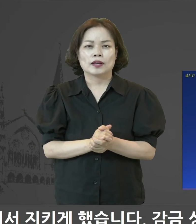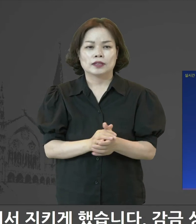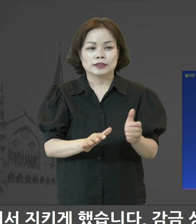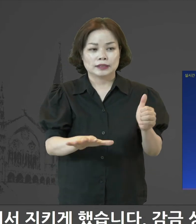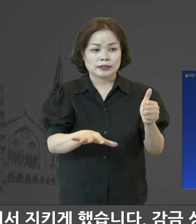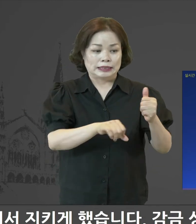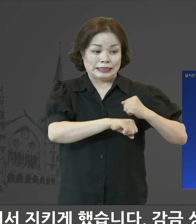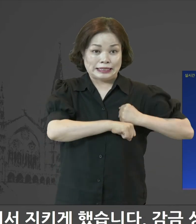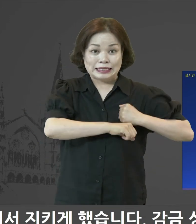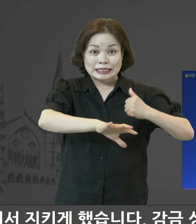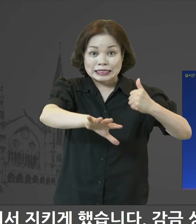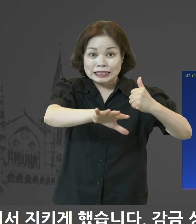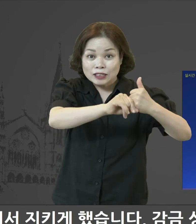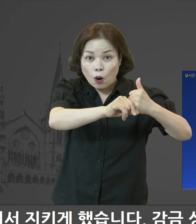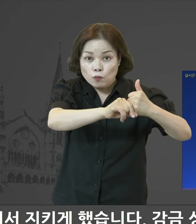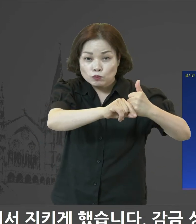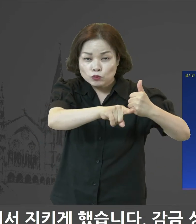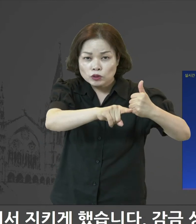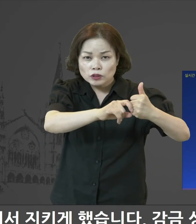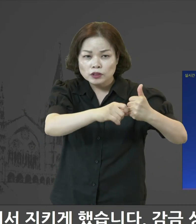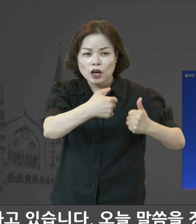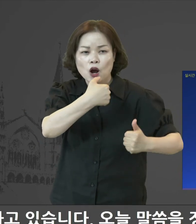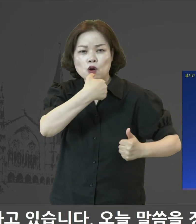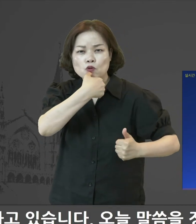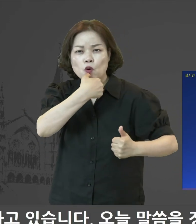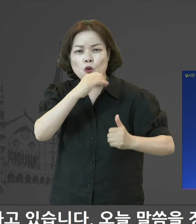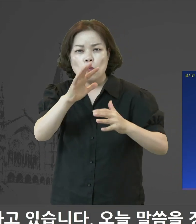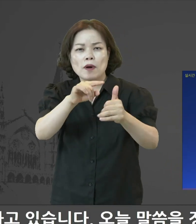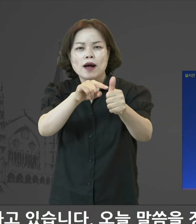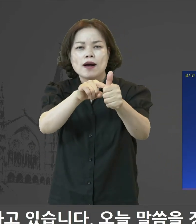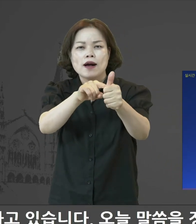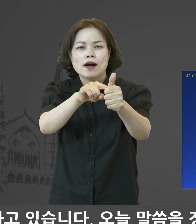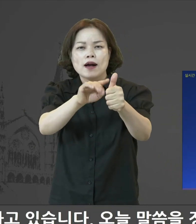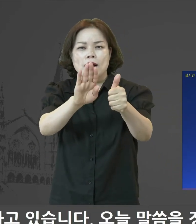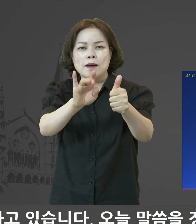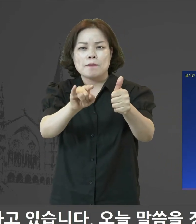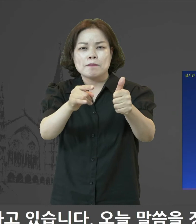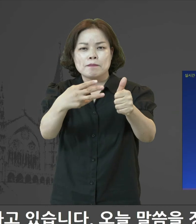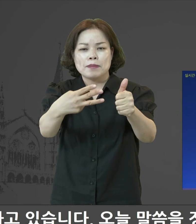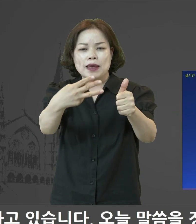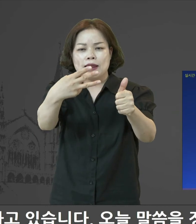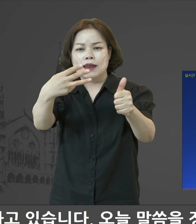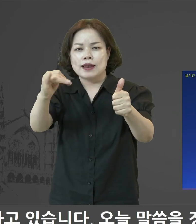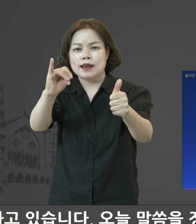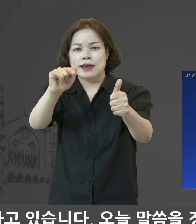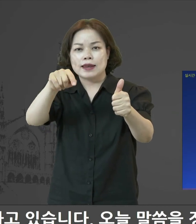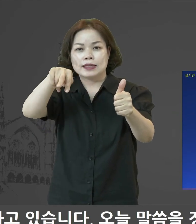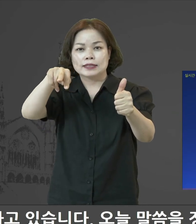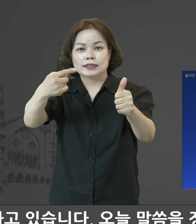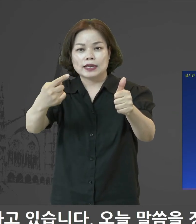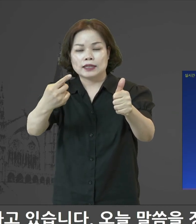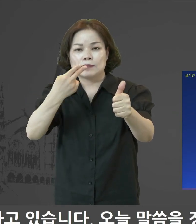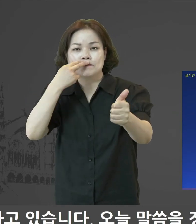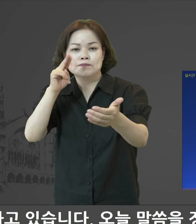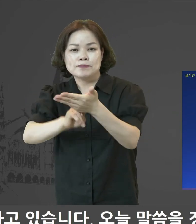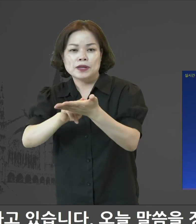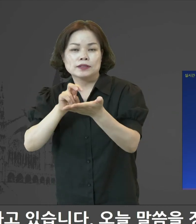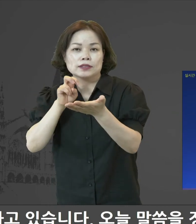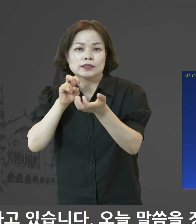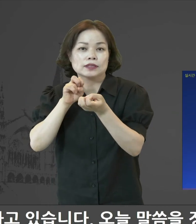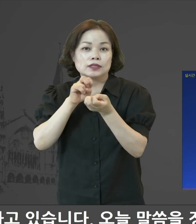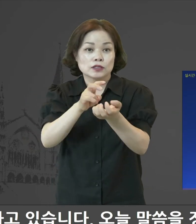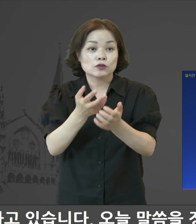천부장이 로마 총독 벨릭스에게 써서 보냈던 이 자신의